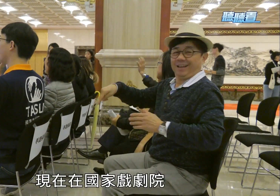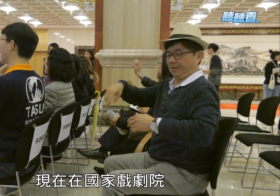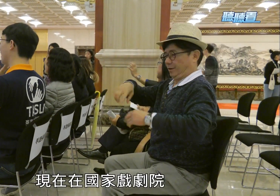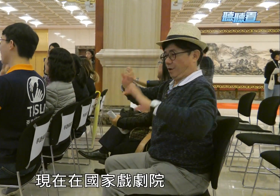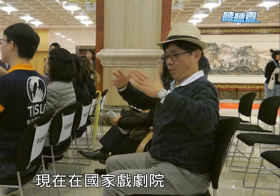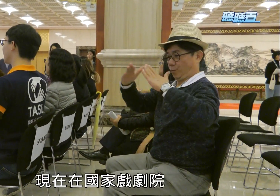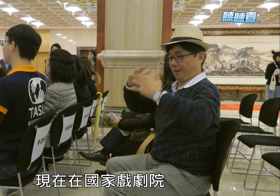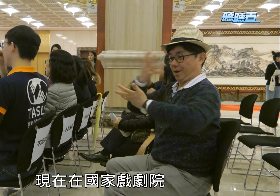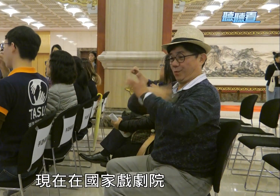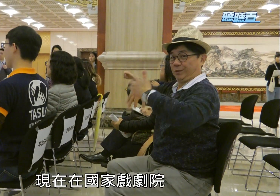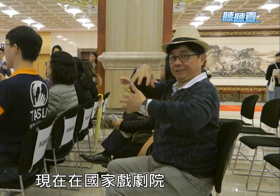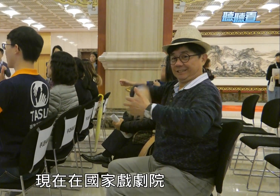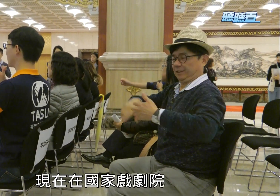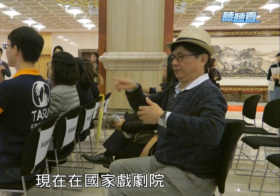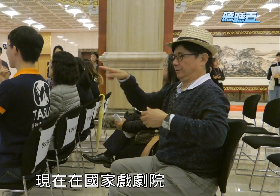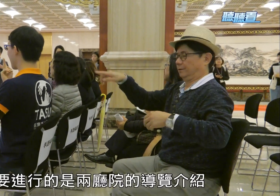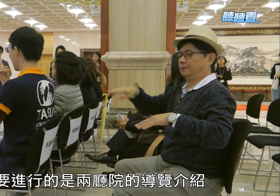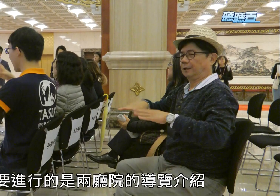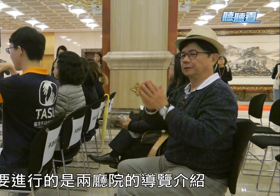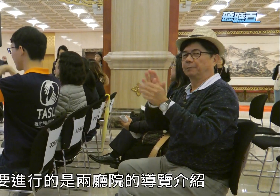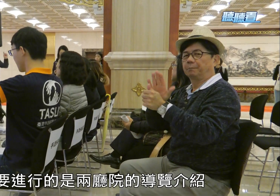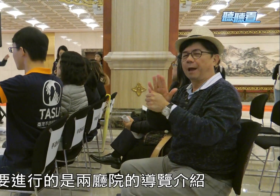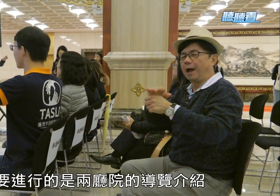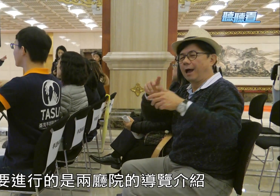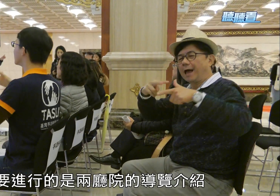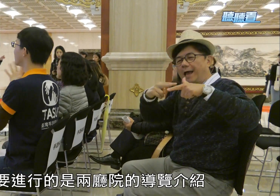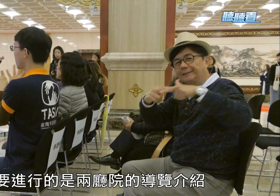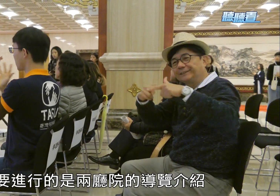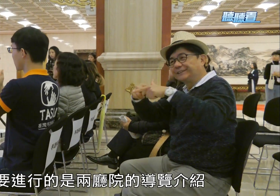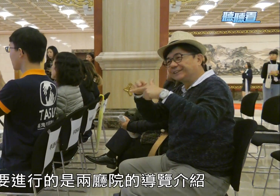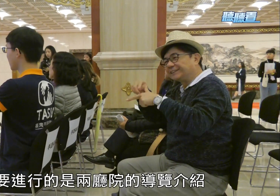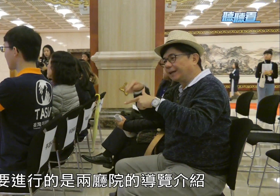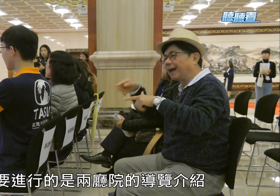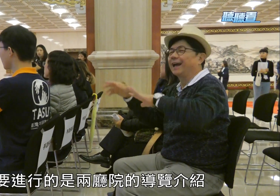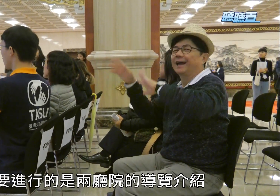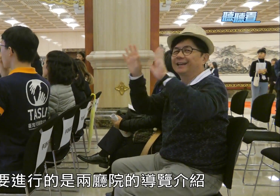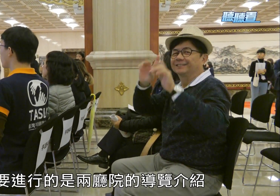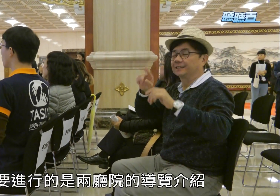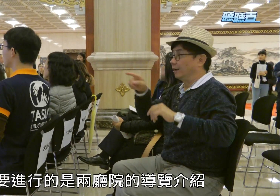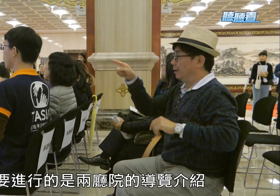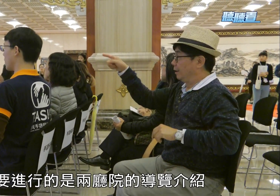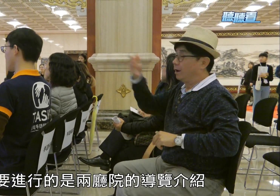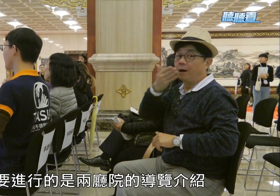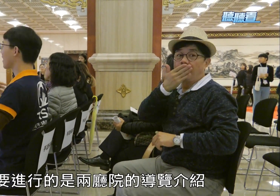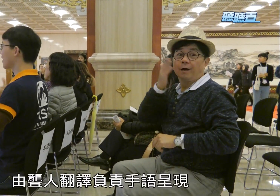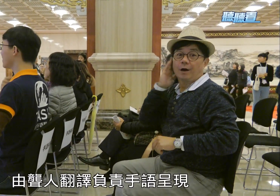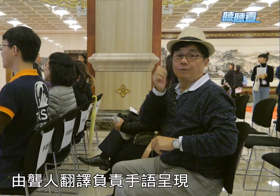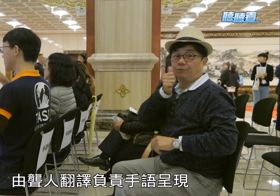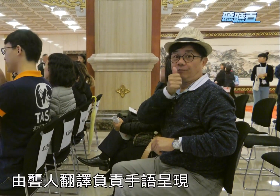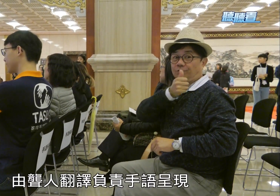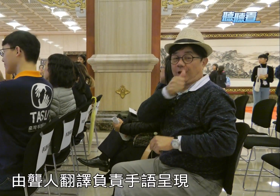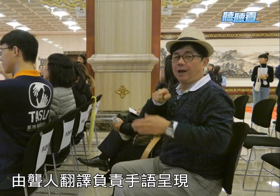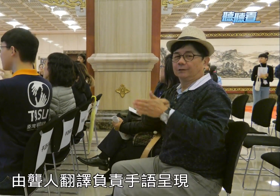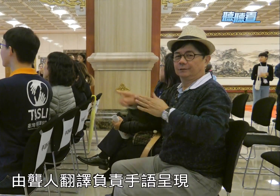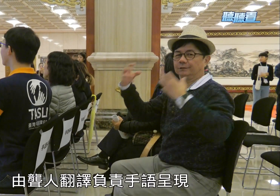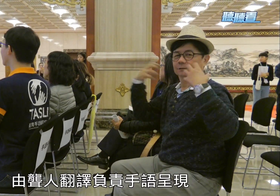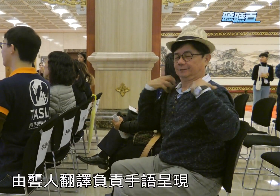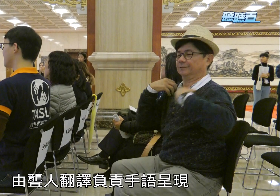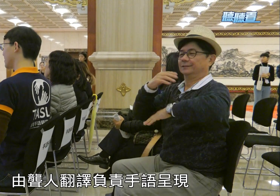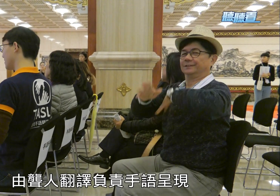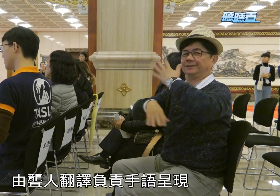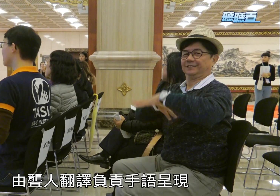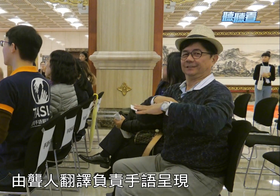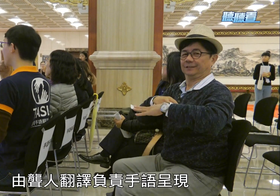Hello， 大家好。 现在啊，在国家戏剧院要进行的是两厅院的导览介绍，由聋人翻译负